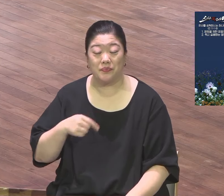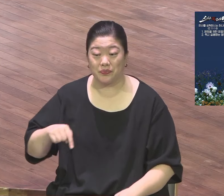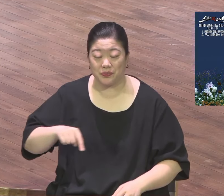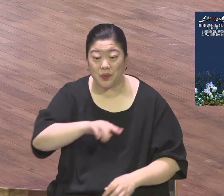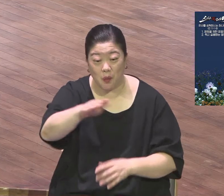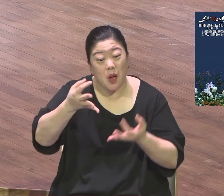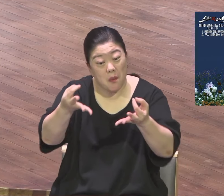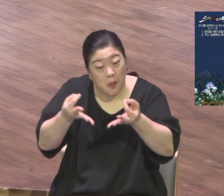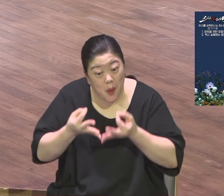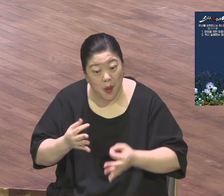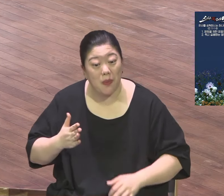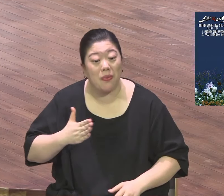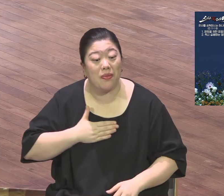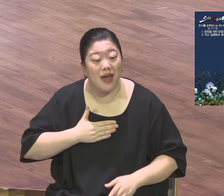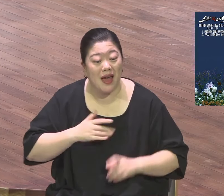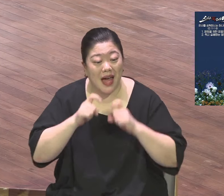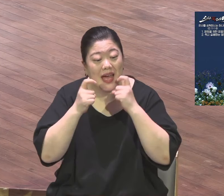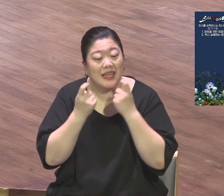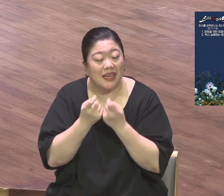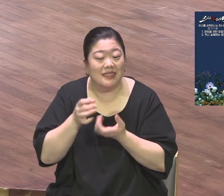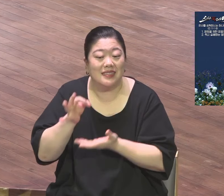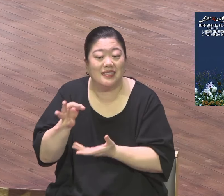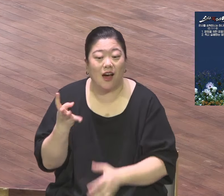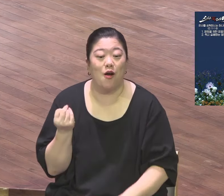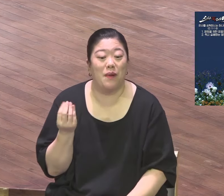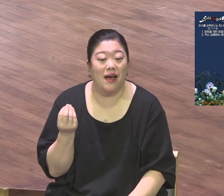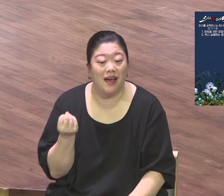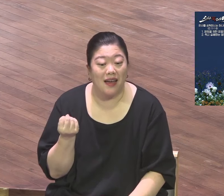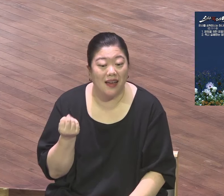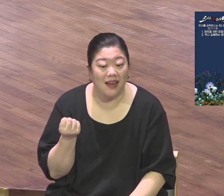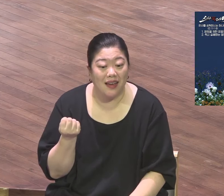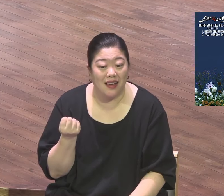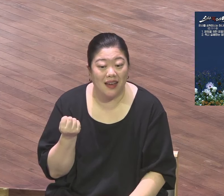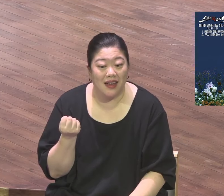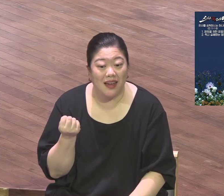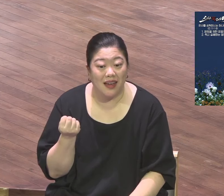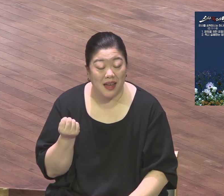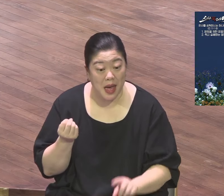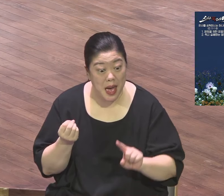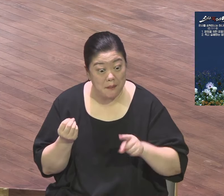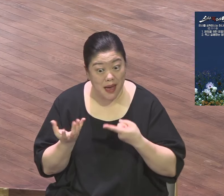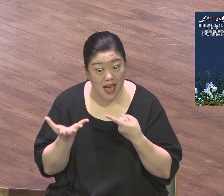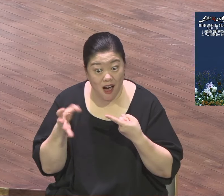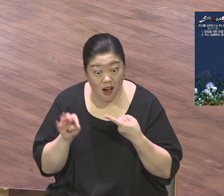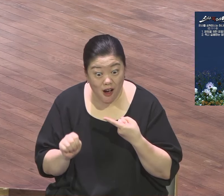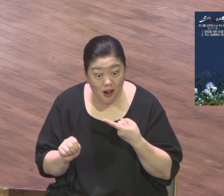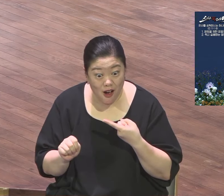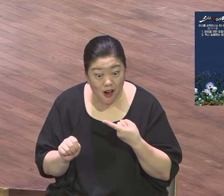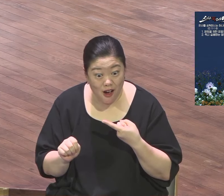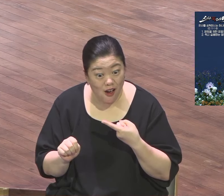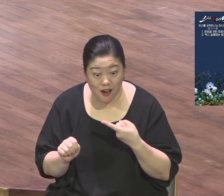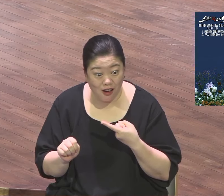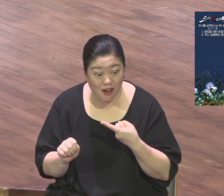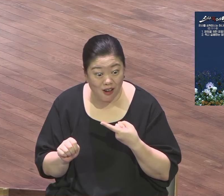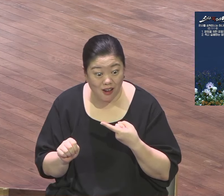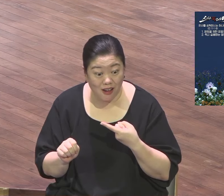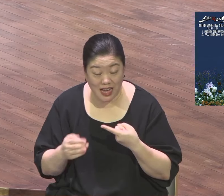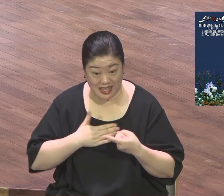있는데 나는 개인 적금 통장이 없었다고 우리 집 사람이 앉아있잖아요. 제가 목사가 설교하면 거짓말합니까?